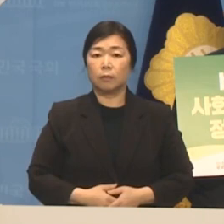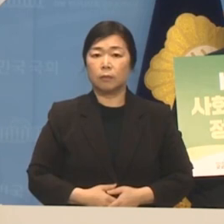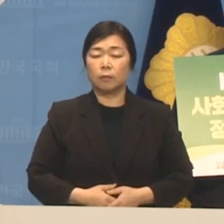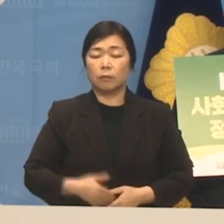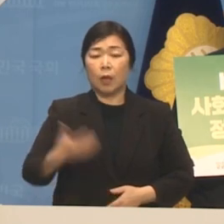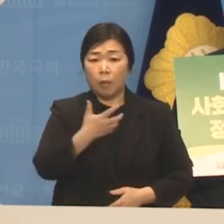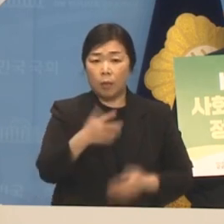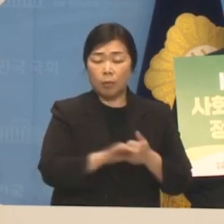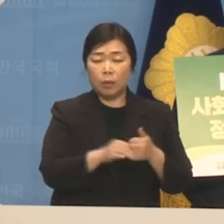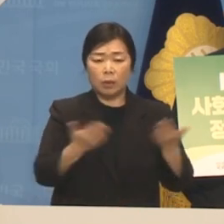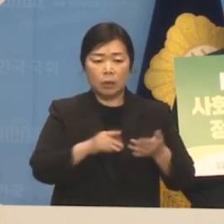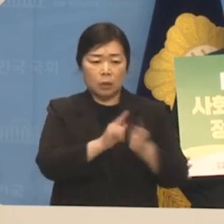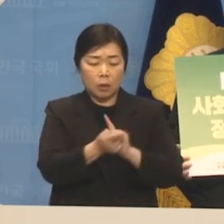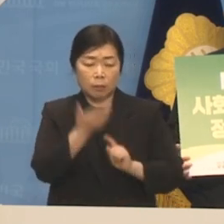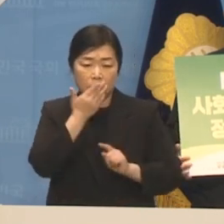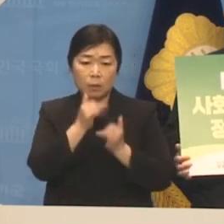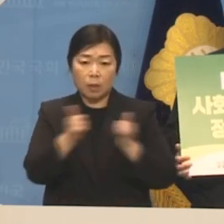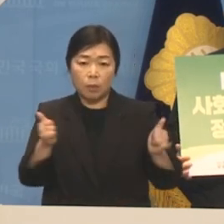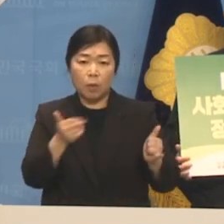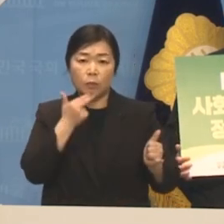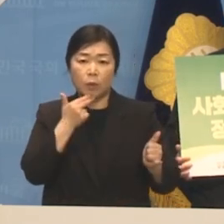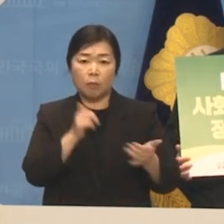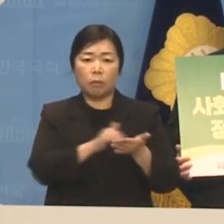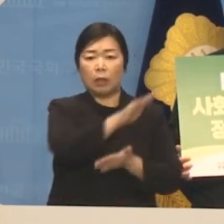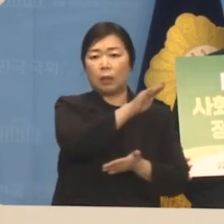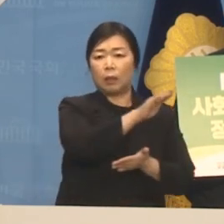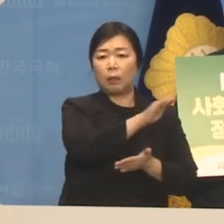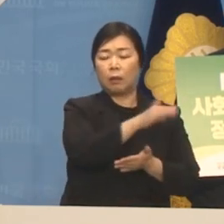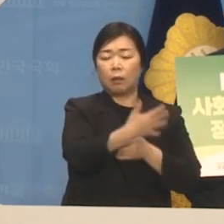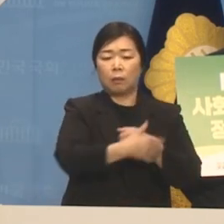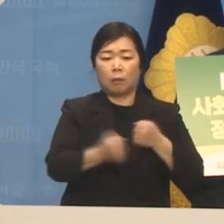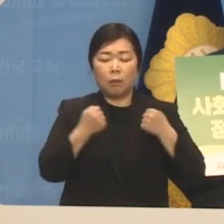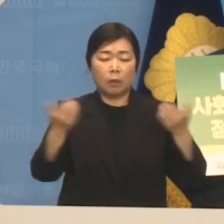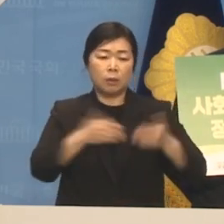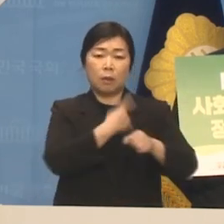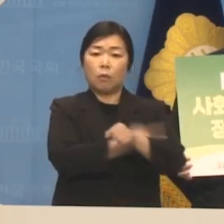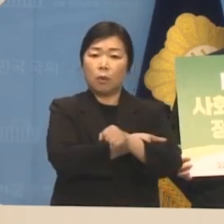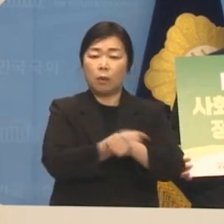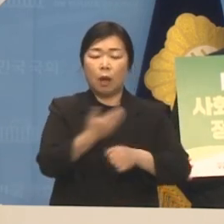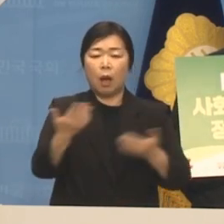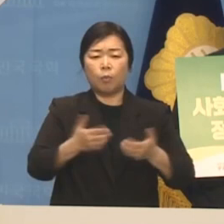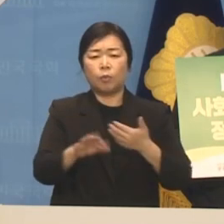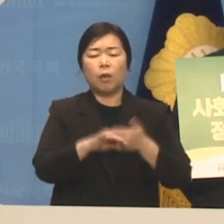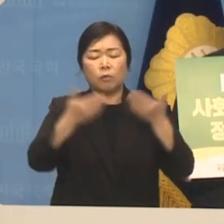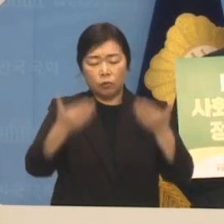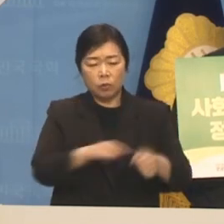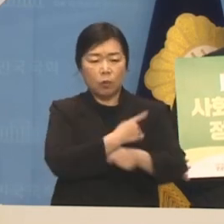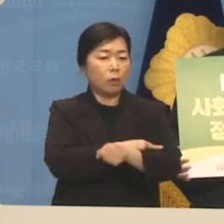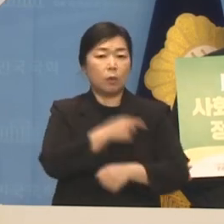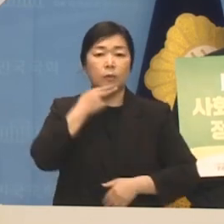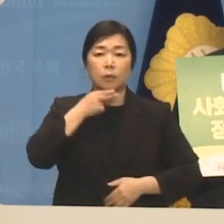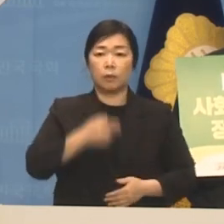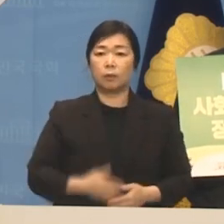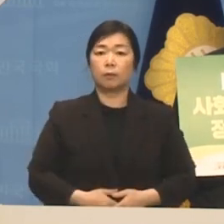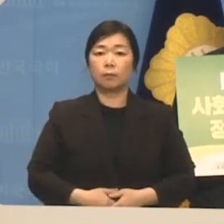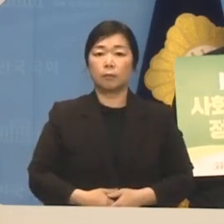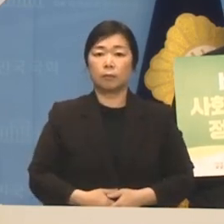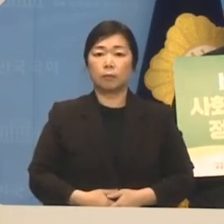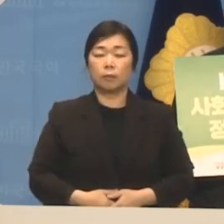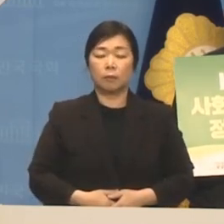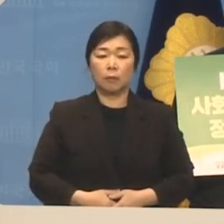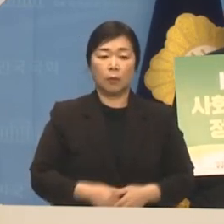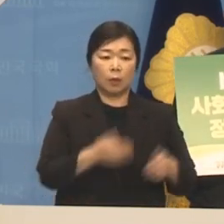아프면 일을 대신할 사람이 없어 쫓겨나야 하고 건강하게 일할 권리와 아프면 쉴 권리도 없습니다.